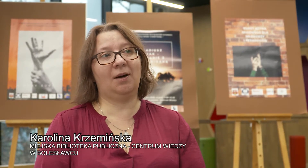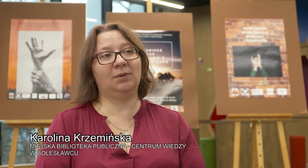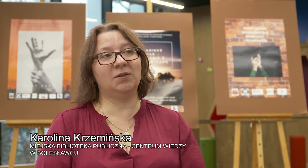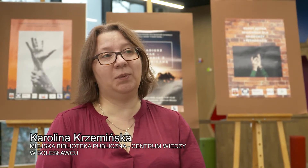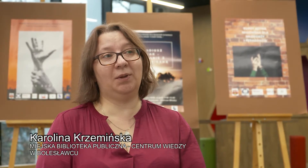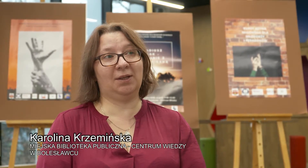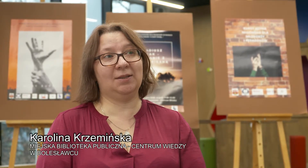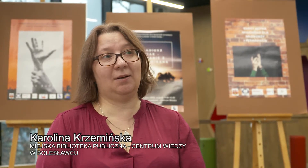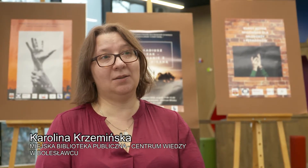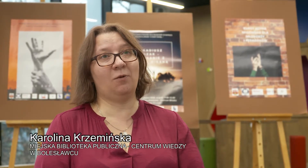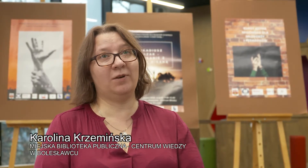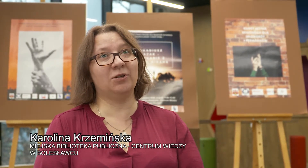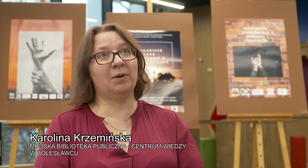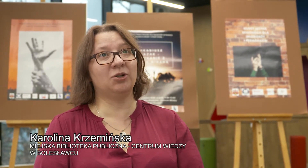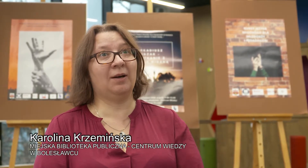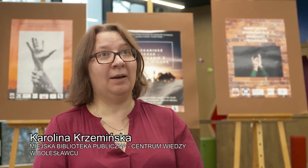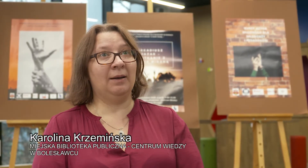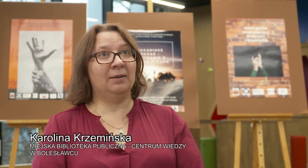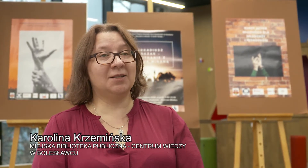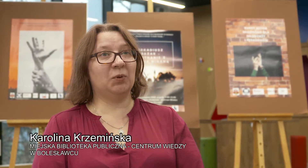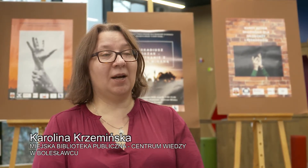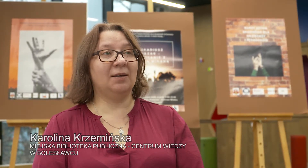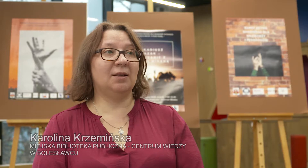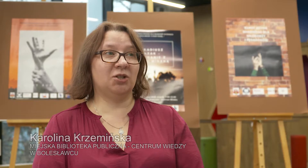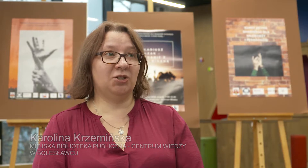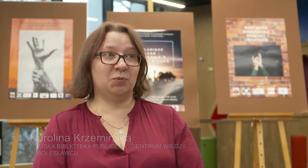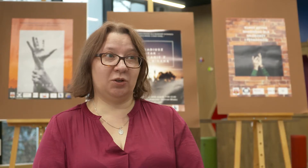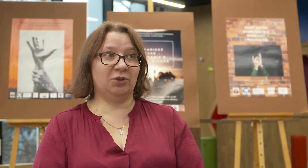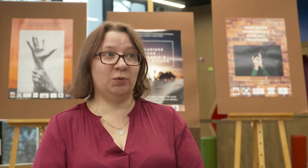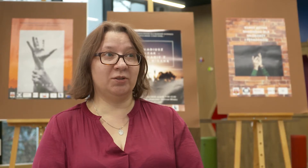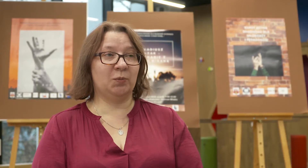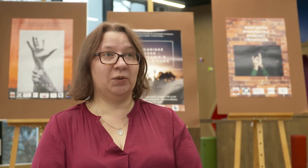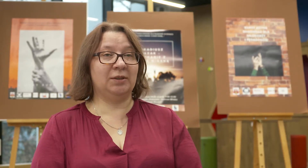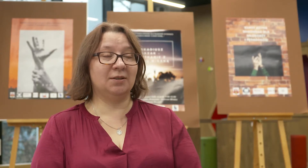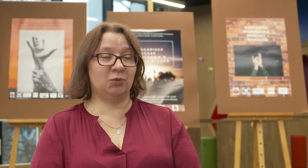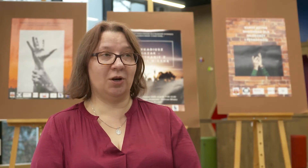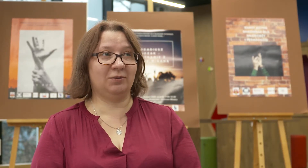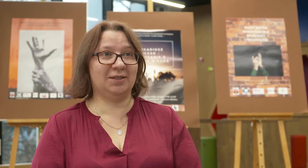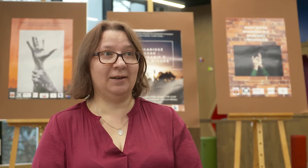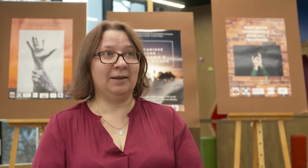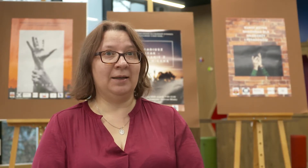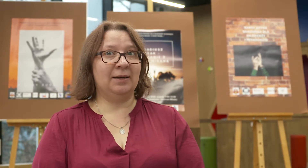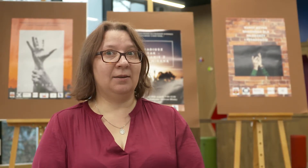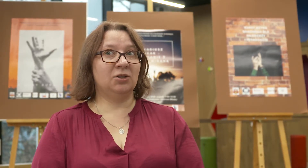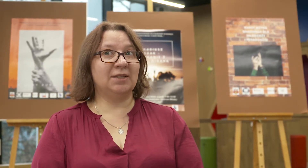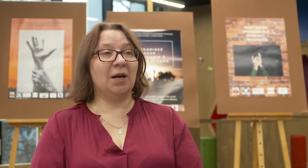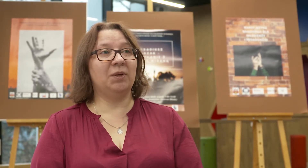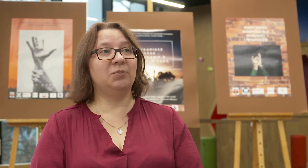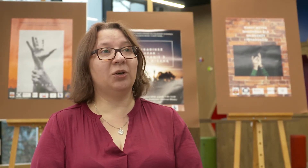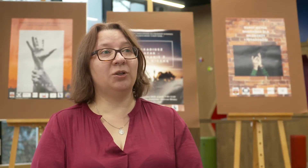u nas w bibliotece, zauważyłam, że na spotkania najczęściej przychodziły osoby niesłyszące. Czasami przychodziły